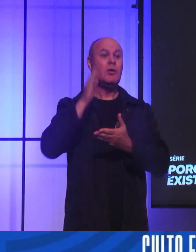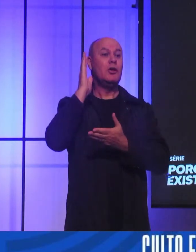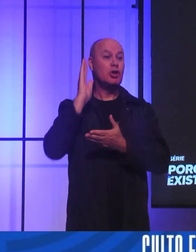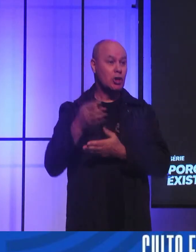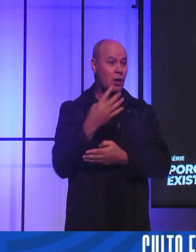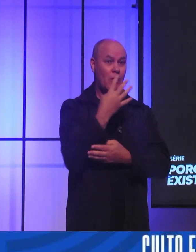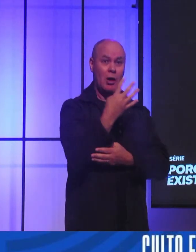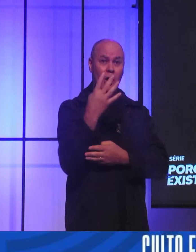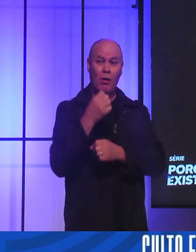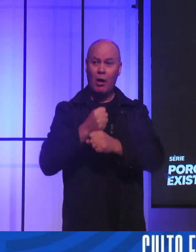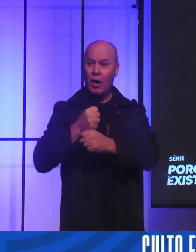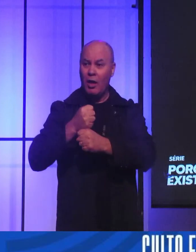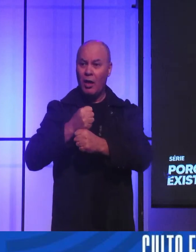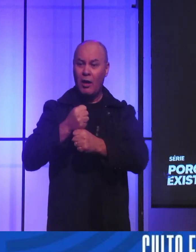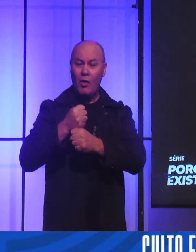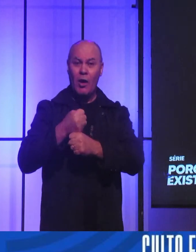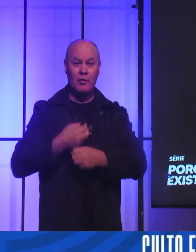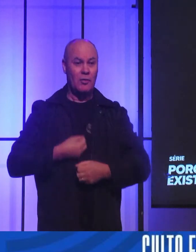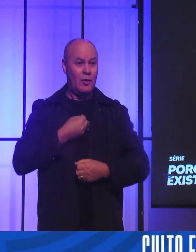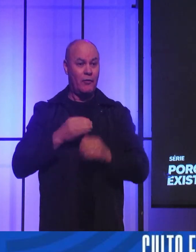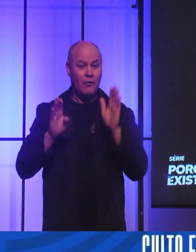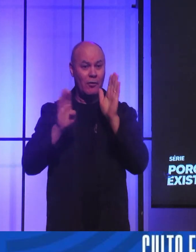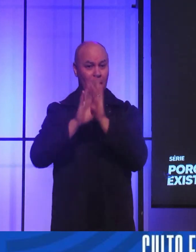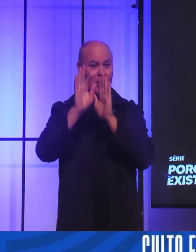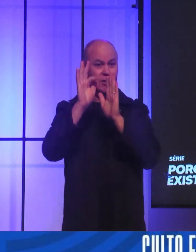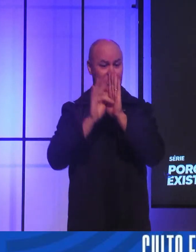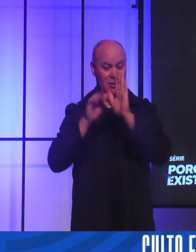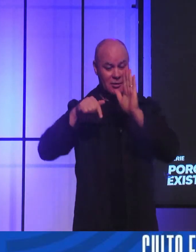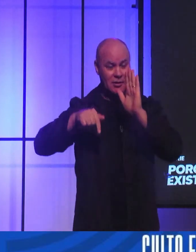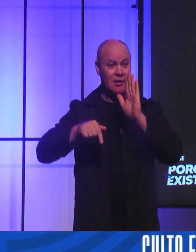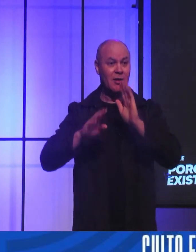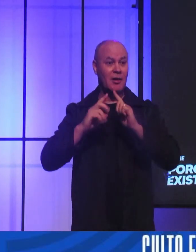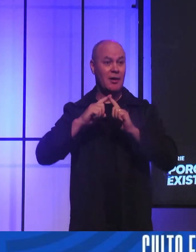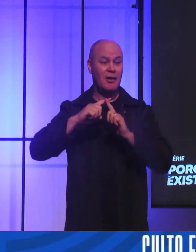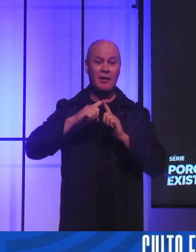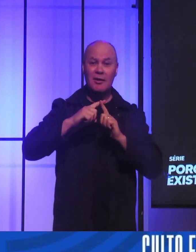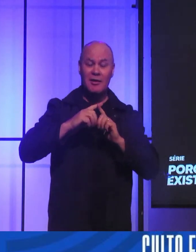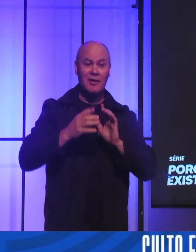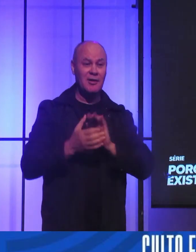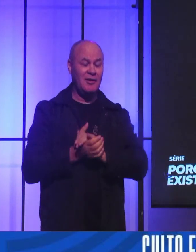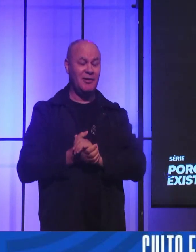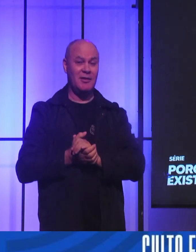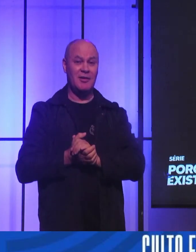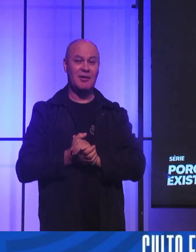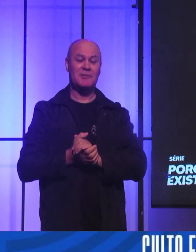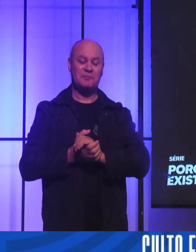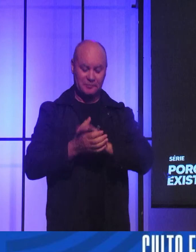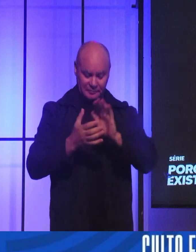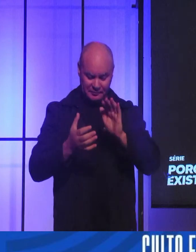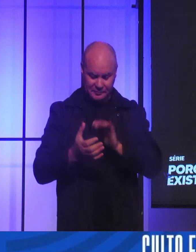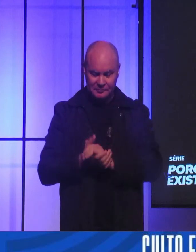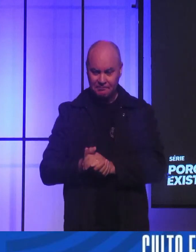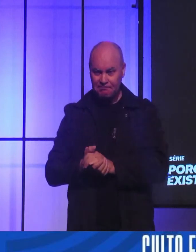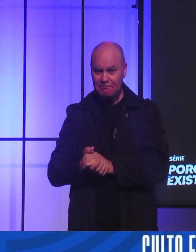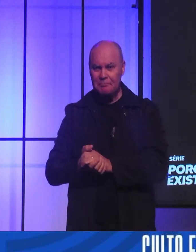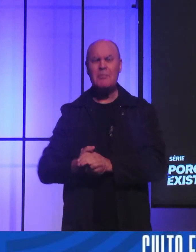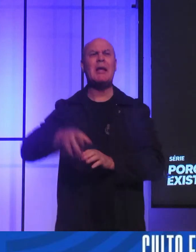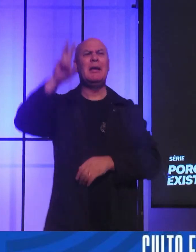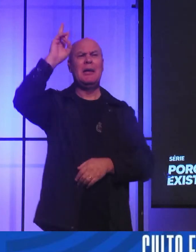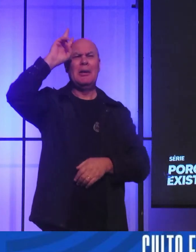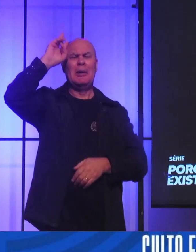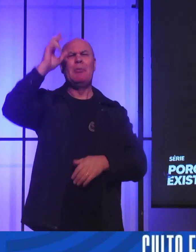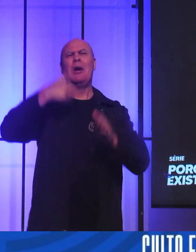E talvez a gente chegue a um ponto, há uns anos atrás, quando nós ainda estávamos ali no Templo